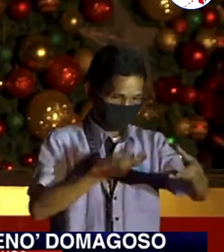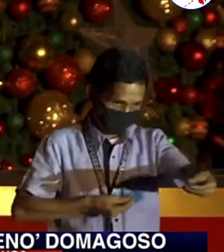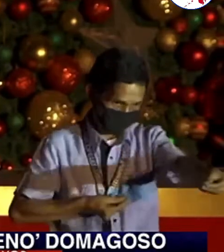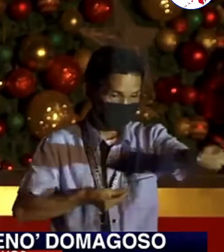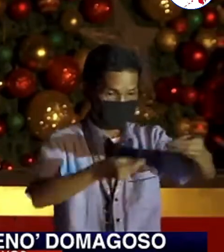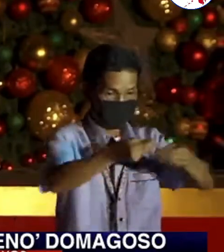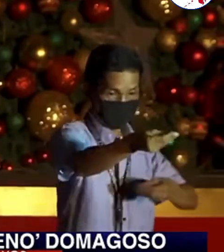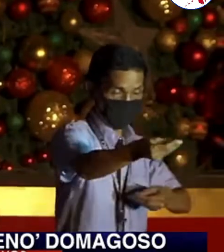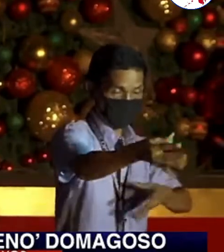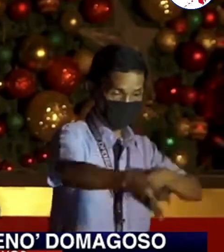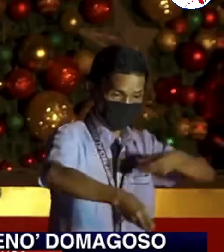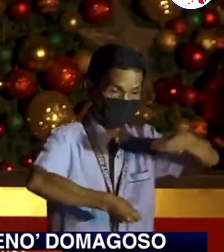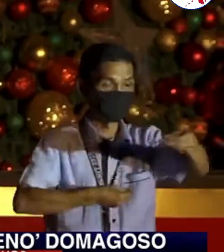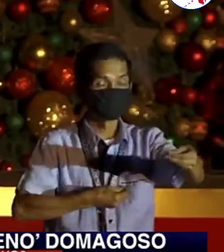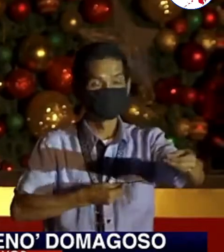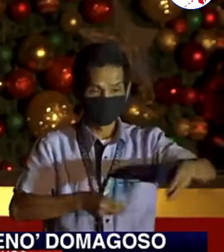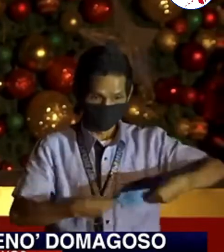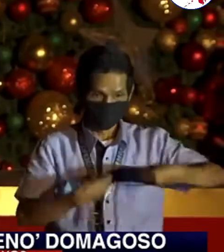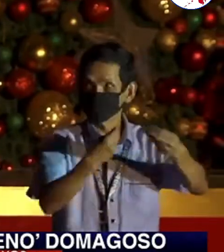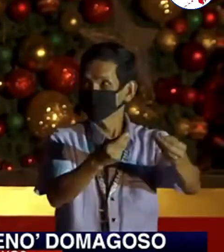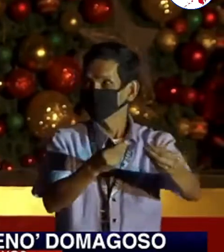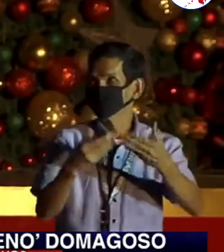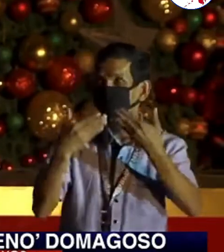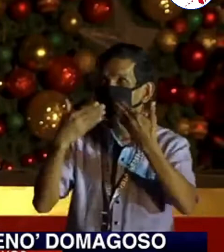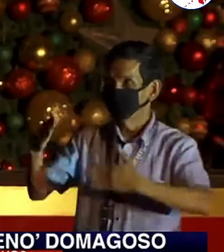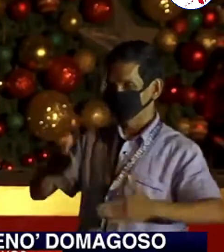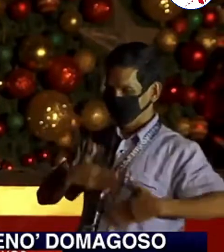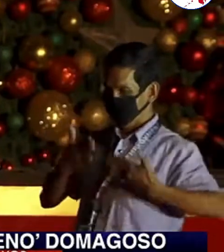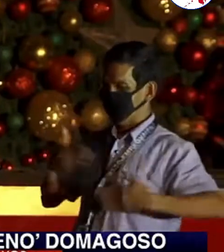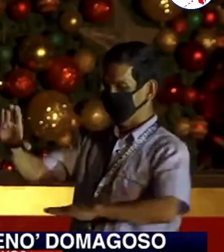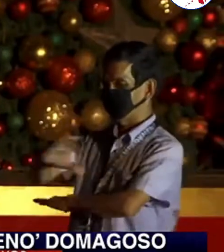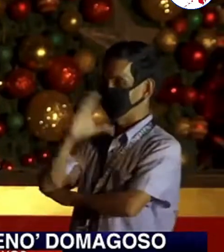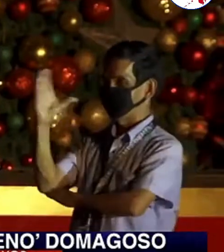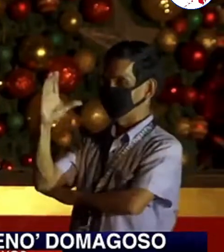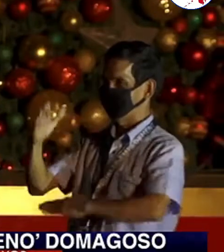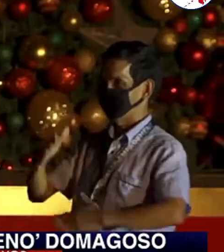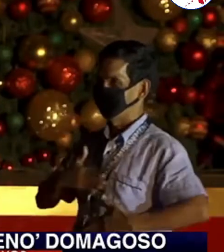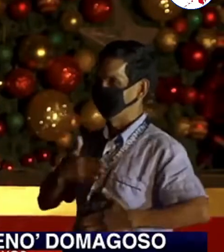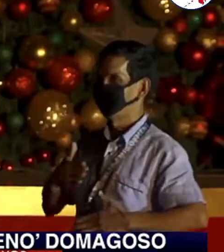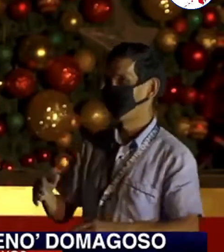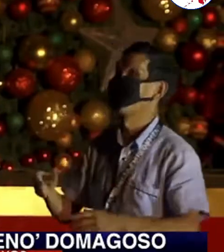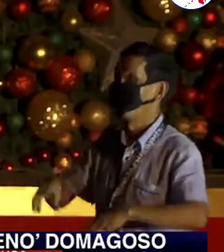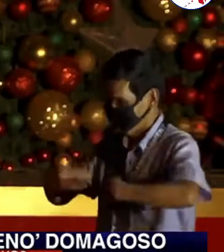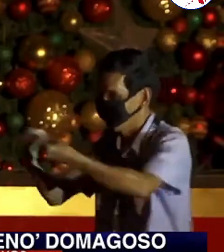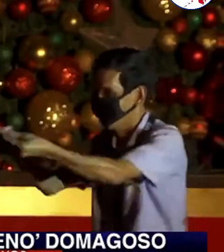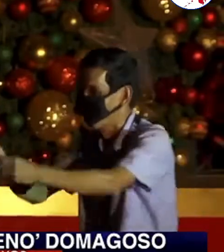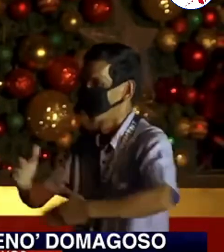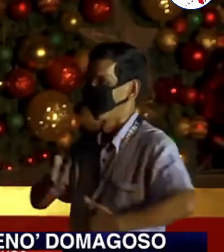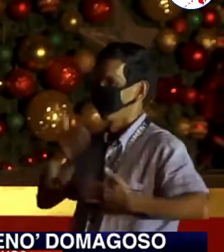pagbibigayan. Yes, Merry Christmas. Pamasko ko.